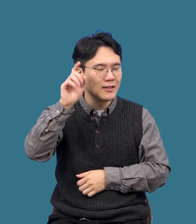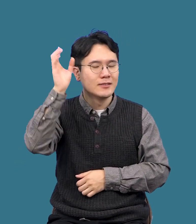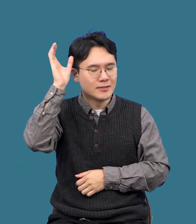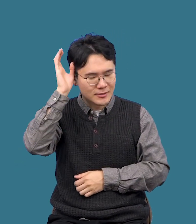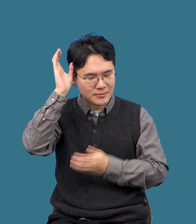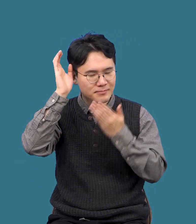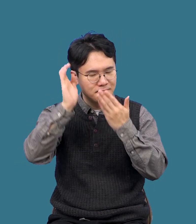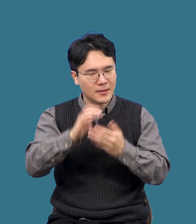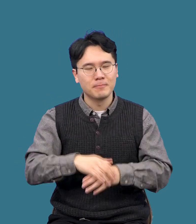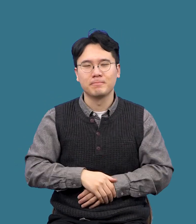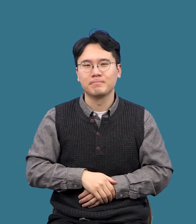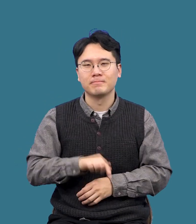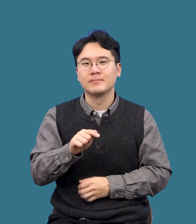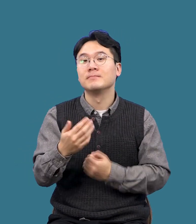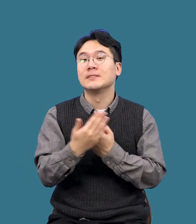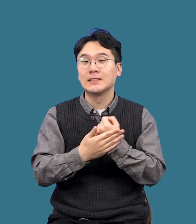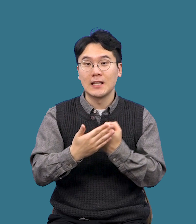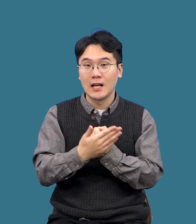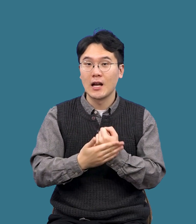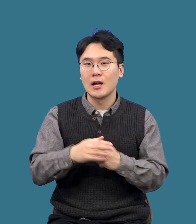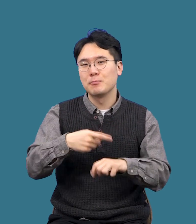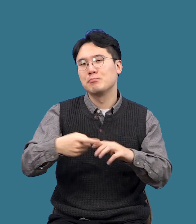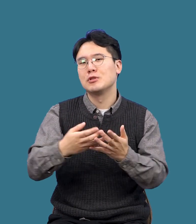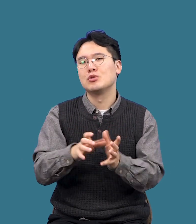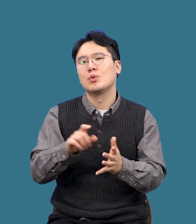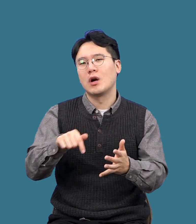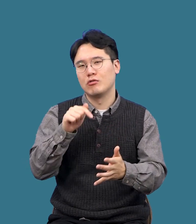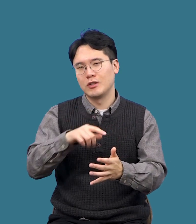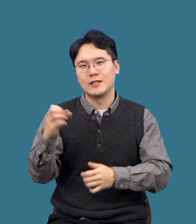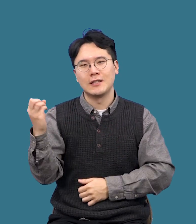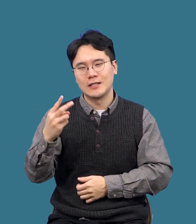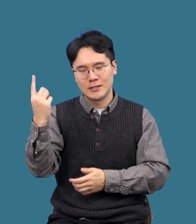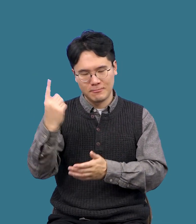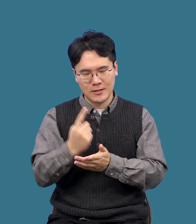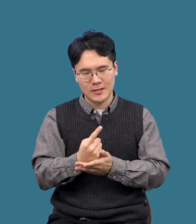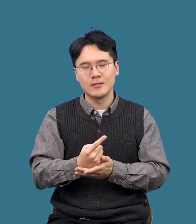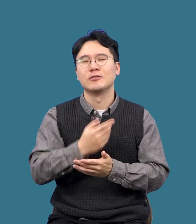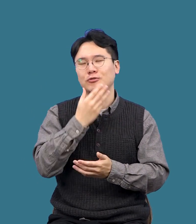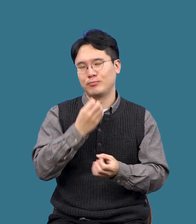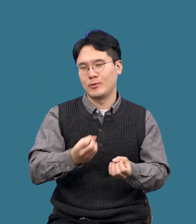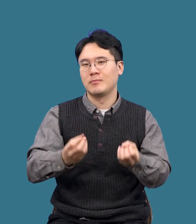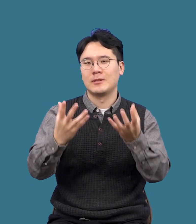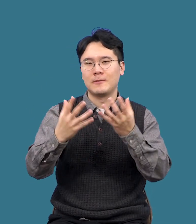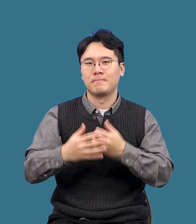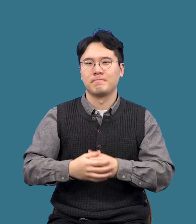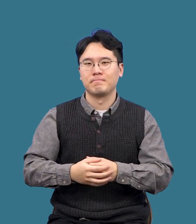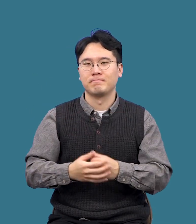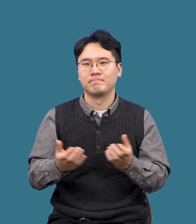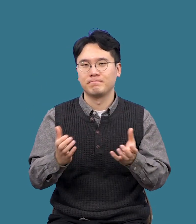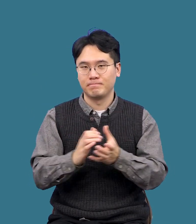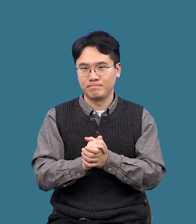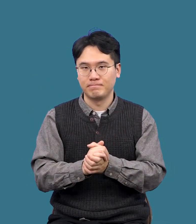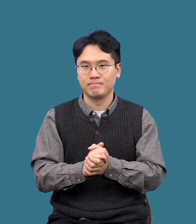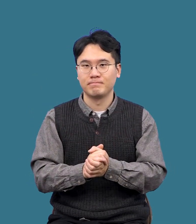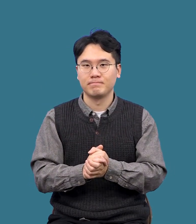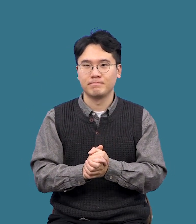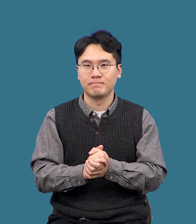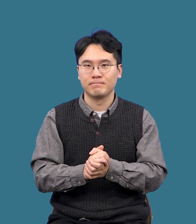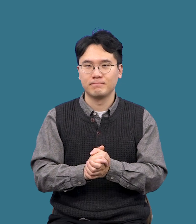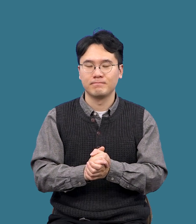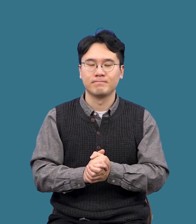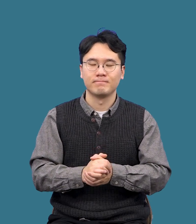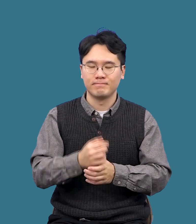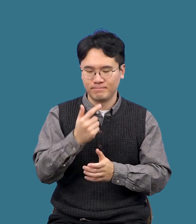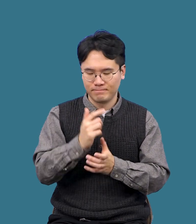수가 있습니다. 이 은혜가 이 민족 가운데 다시 임하기를 주의 이름으로 축복합니다. 아멘.